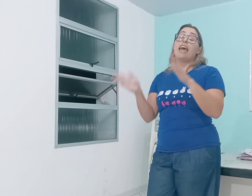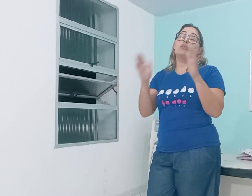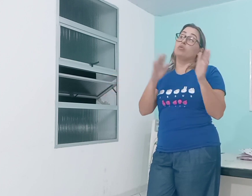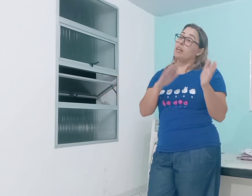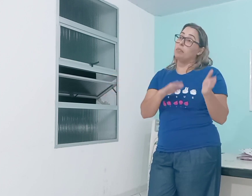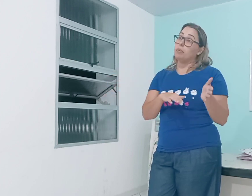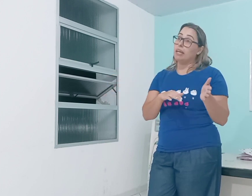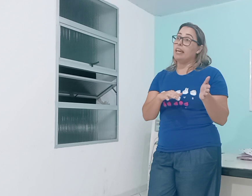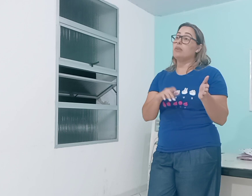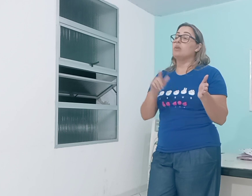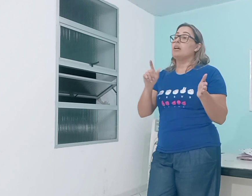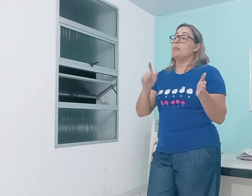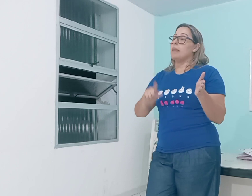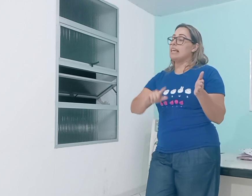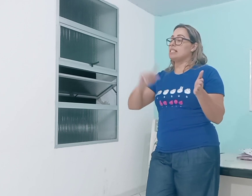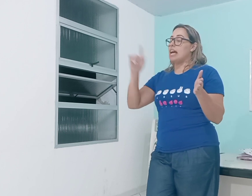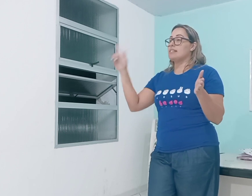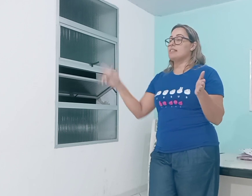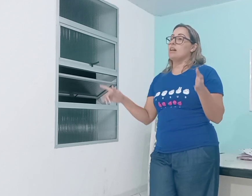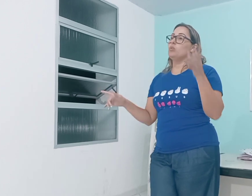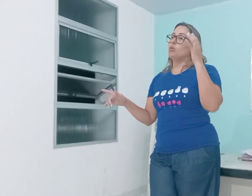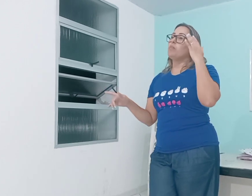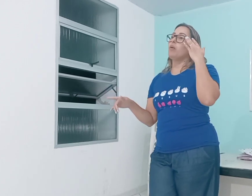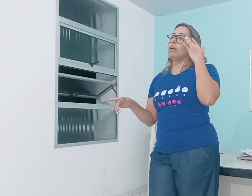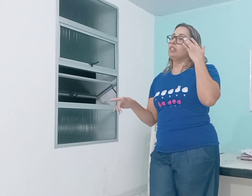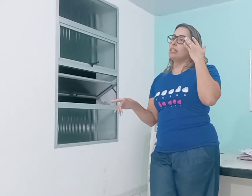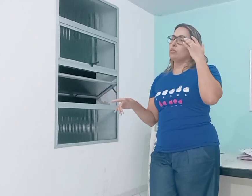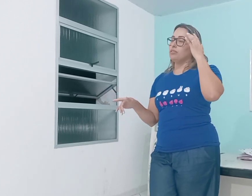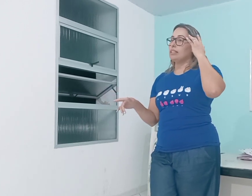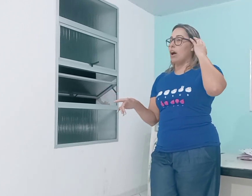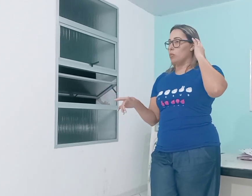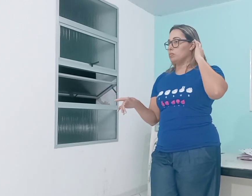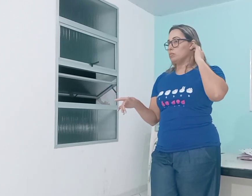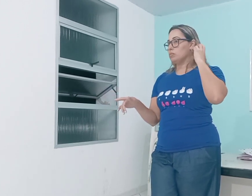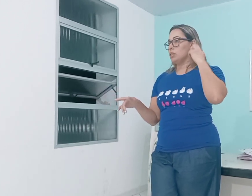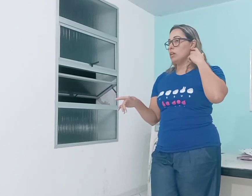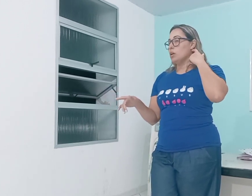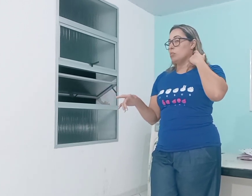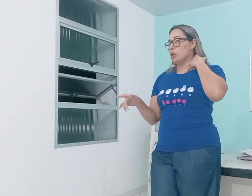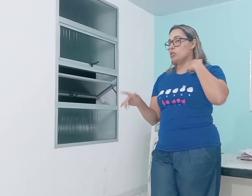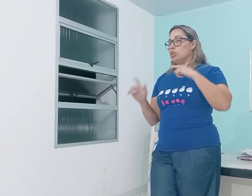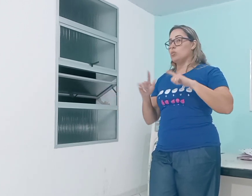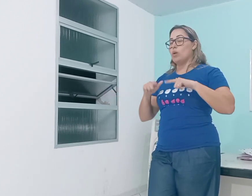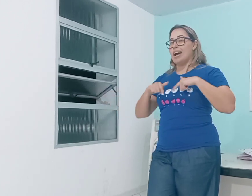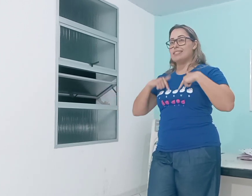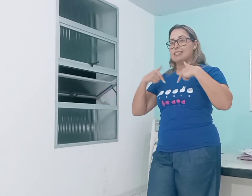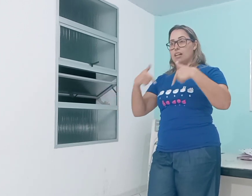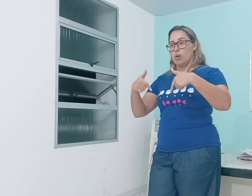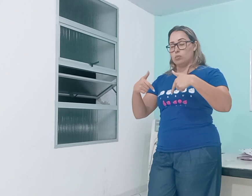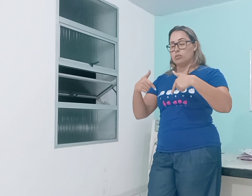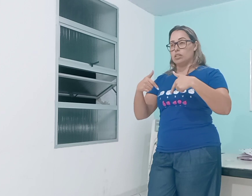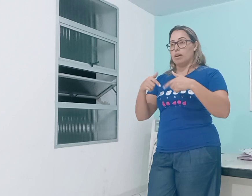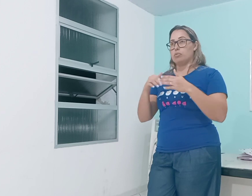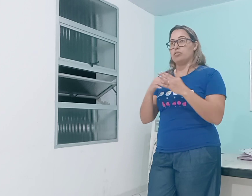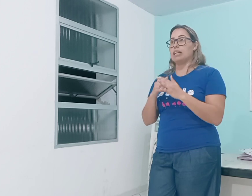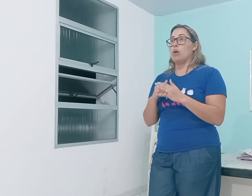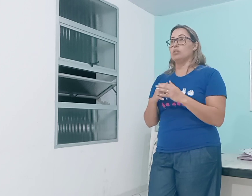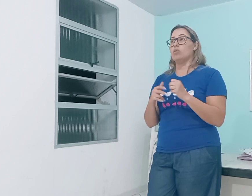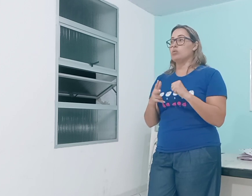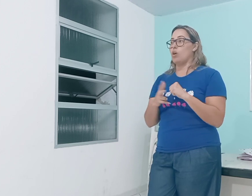objeto vem primeiro, mas a ação normalmente está no final. Então eu digo ação, que vai para o final, não só